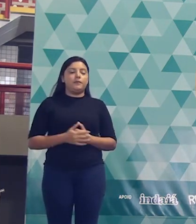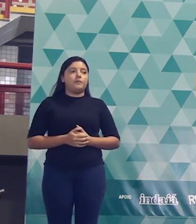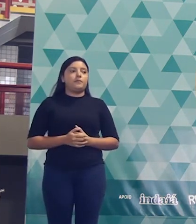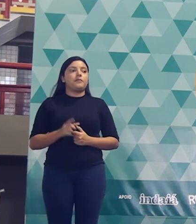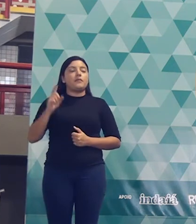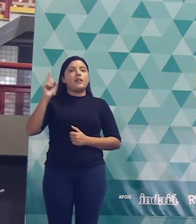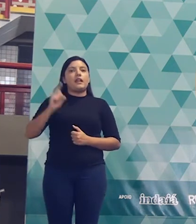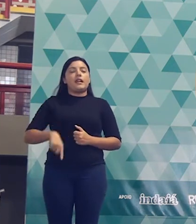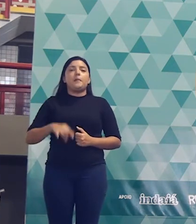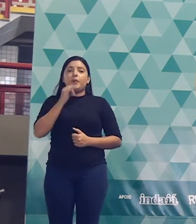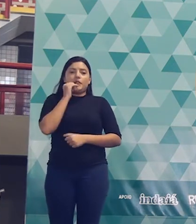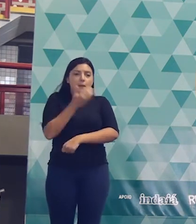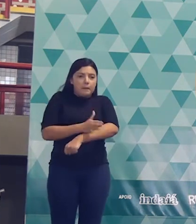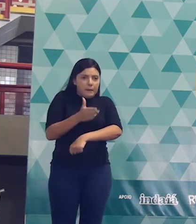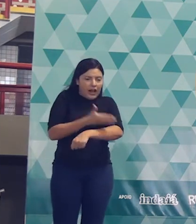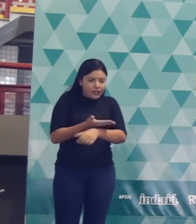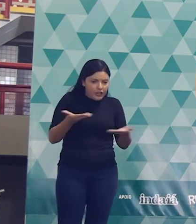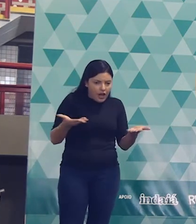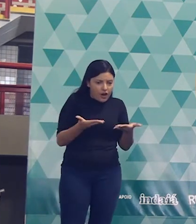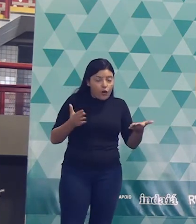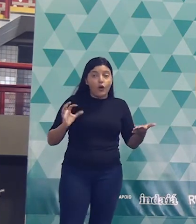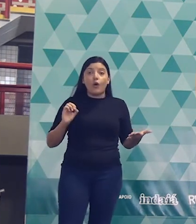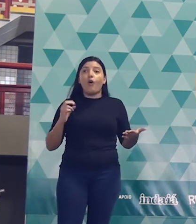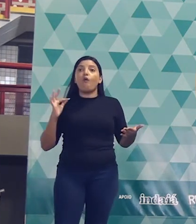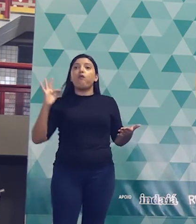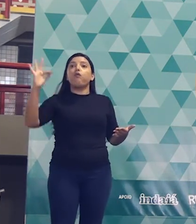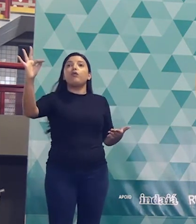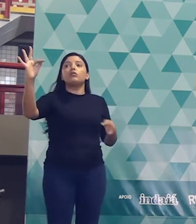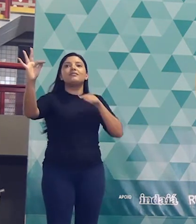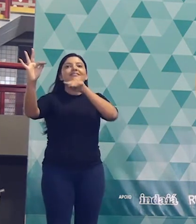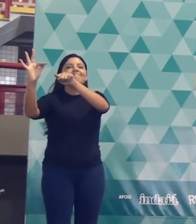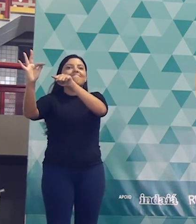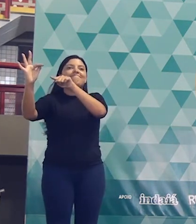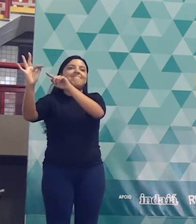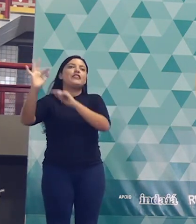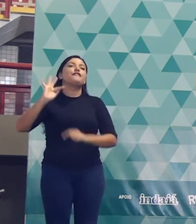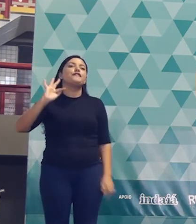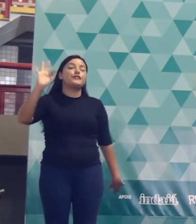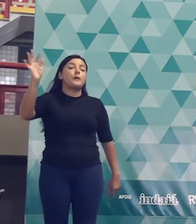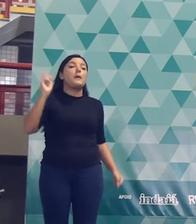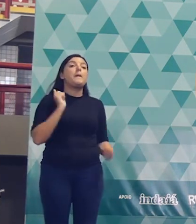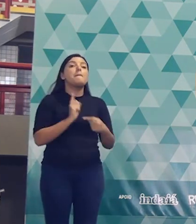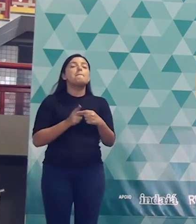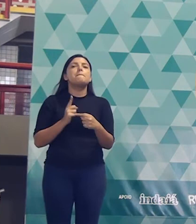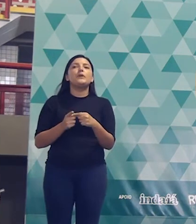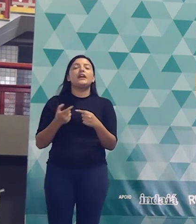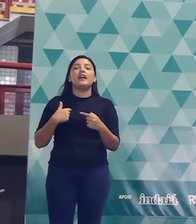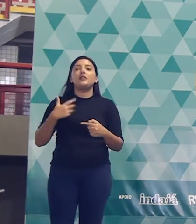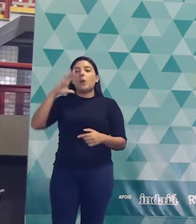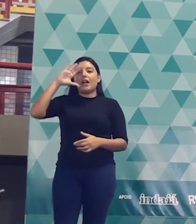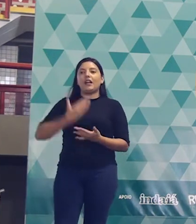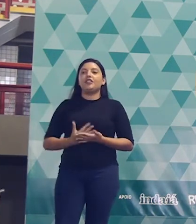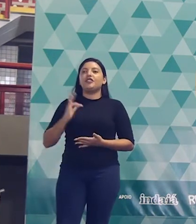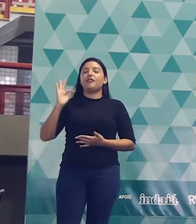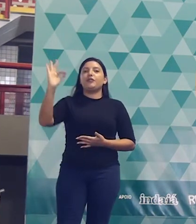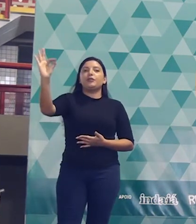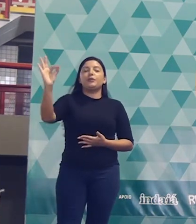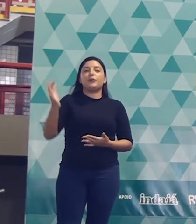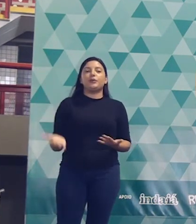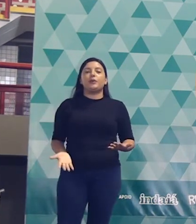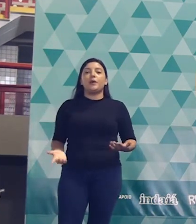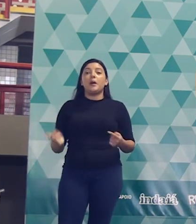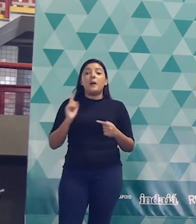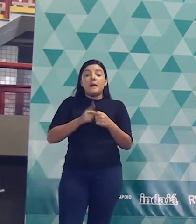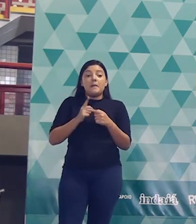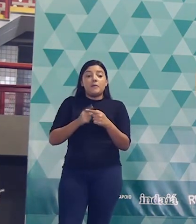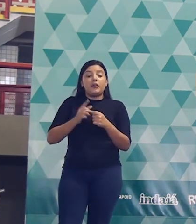a ação ou o futuro? O futuro, certo? Por que ele nega o futuro? Ele deixa bem